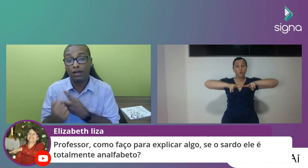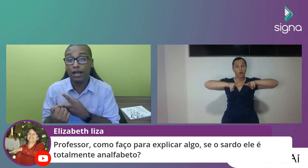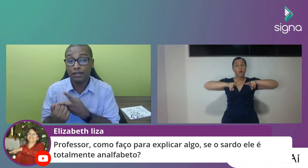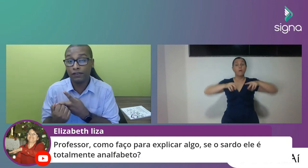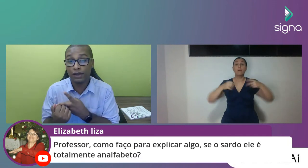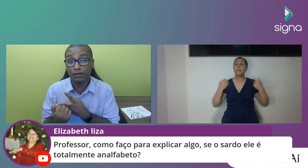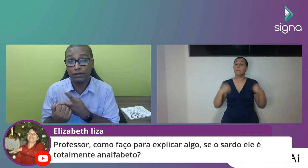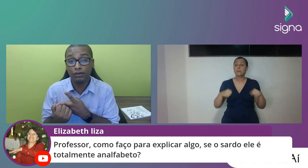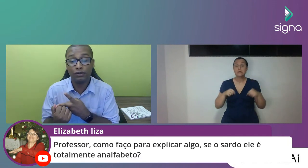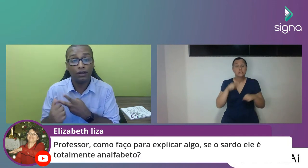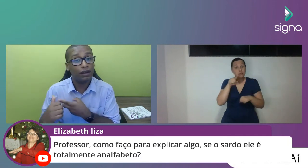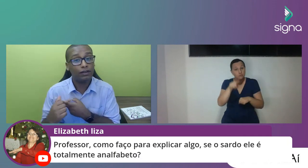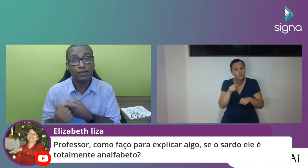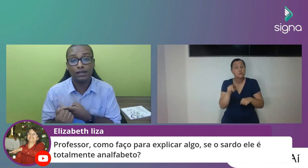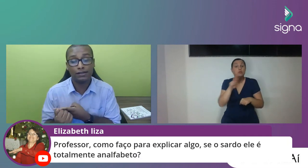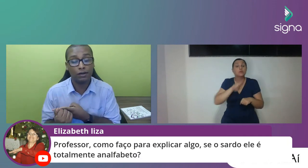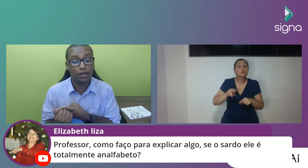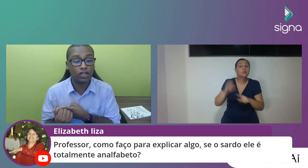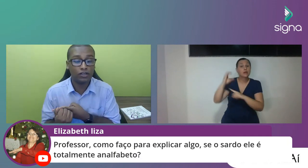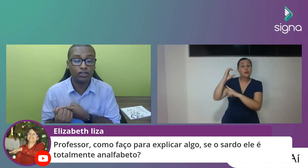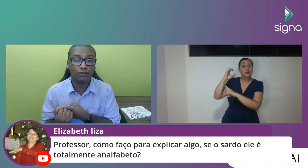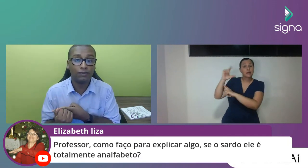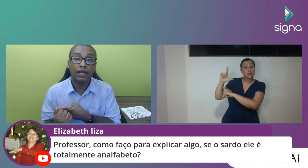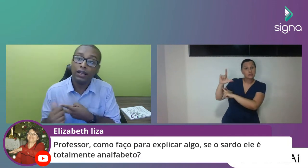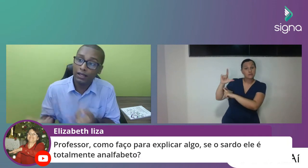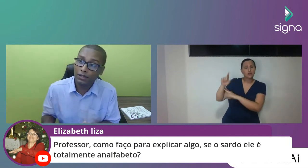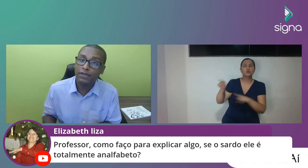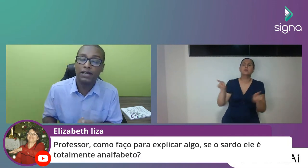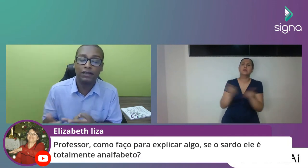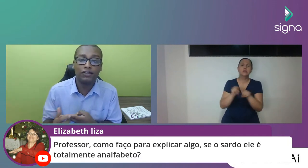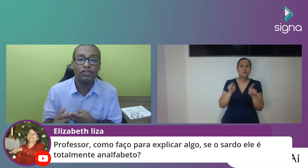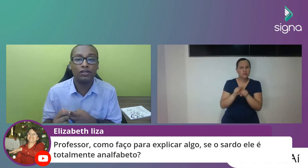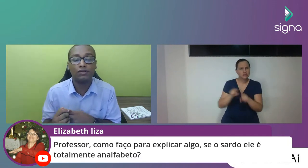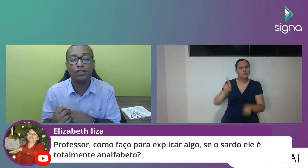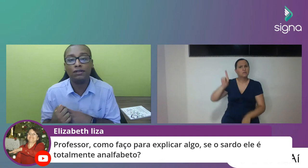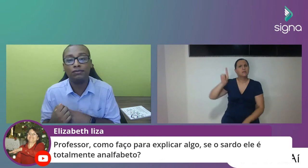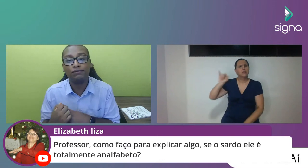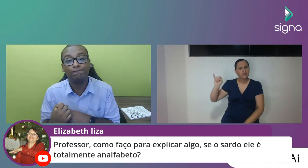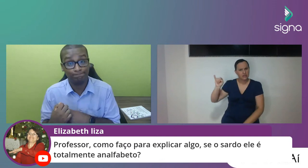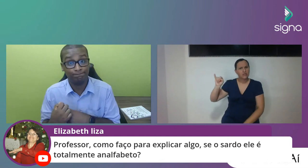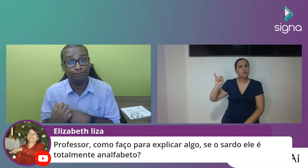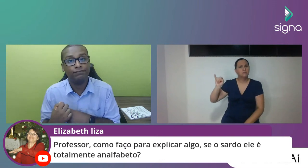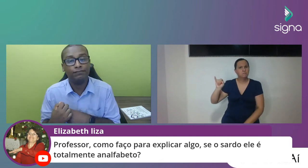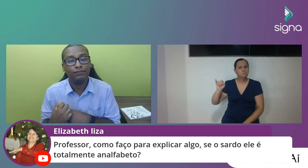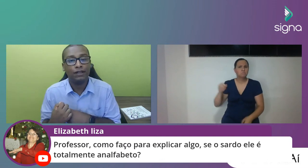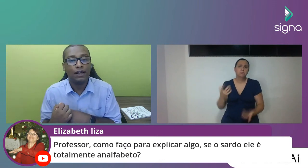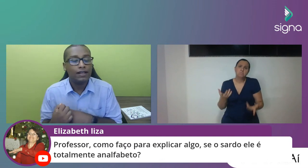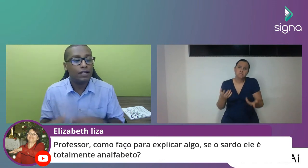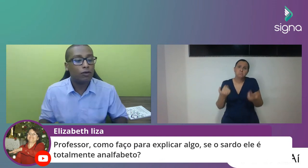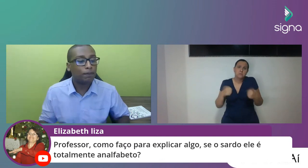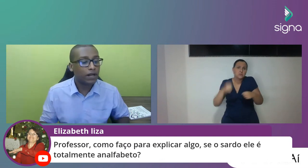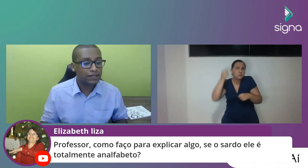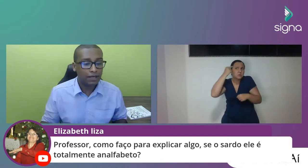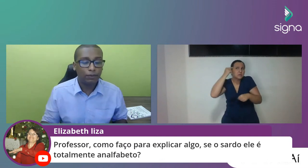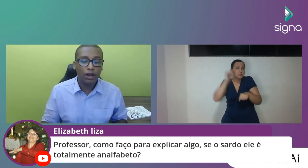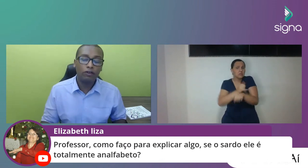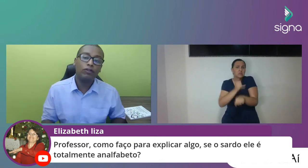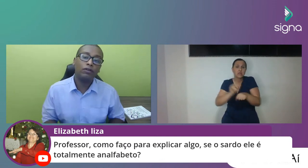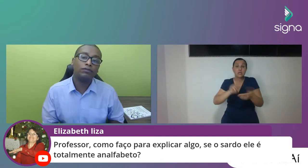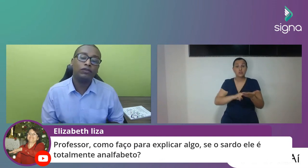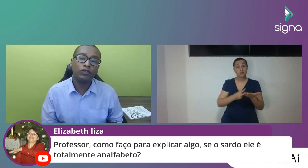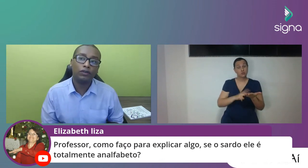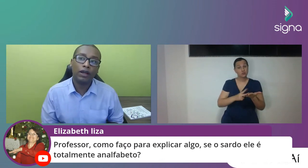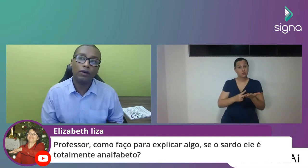é classificador e descrição imagética. Isso é uma estratégia de tradução. Se eu, por